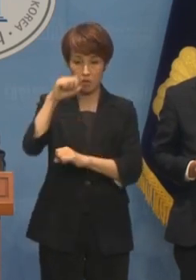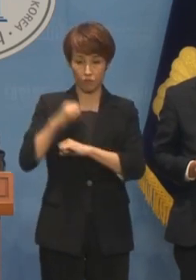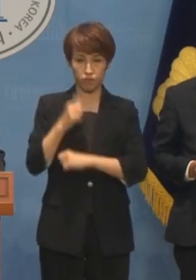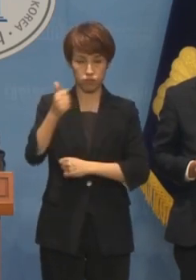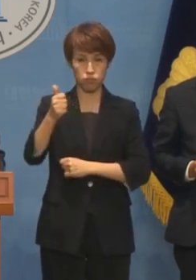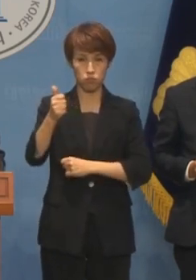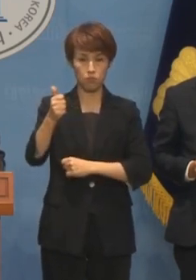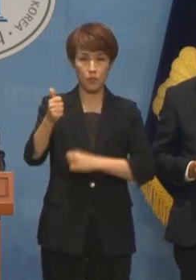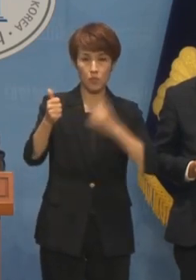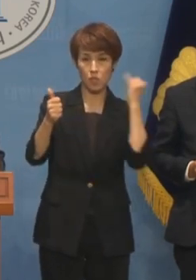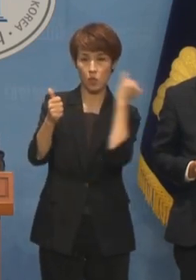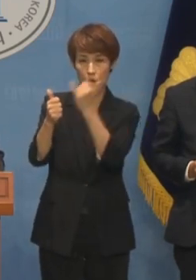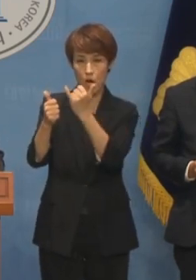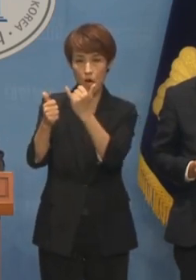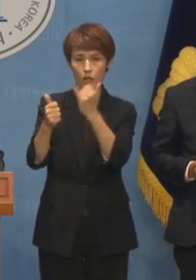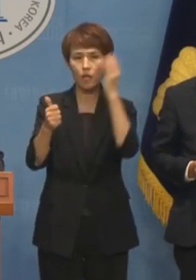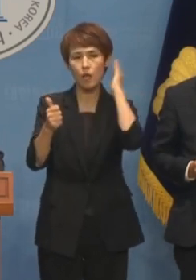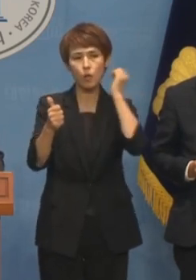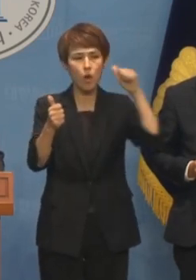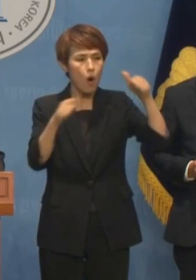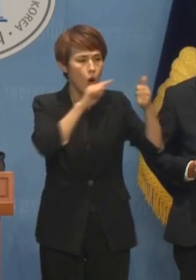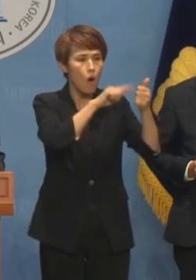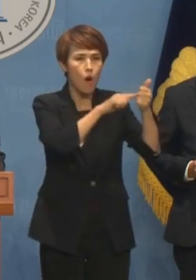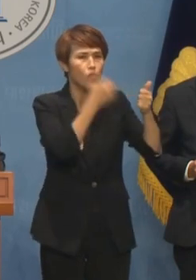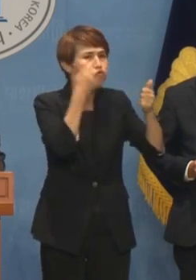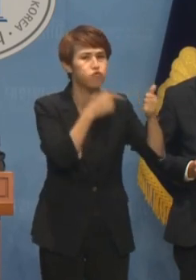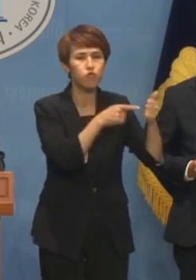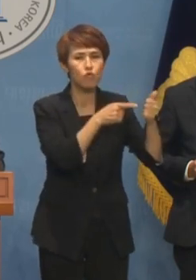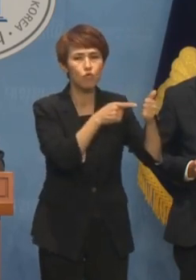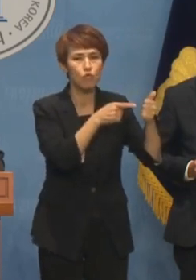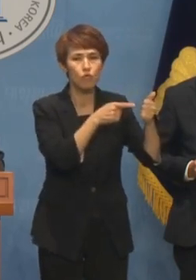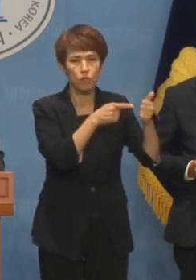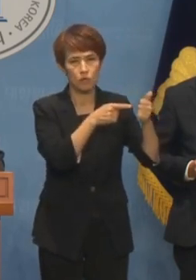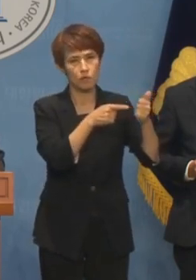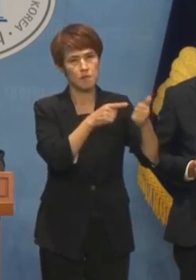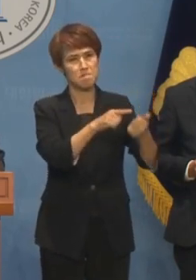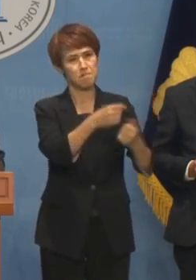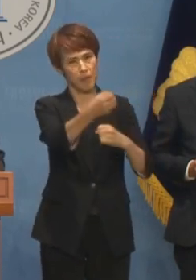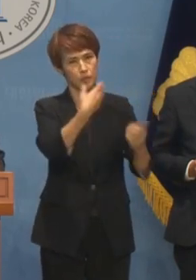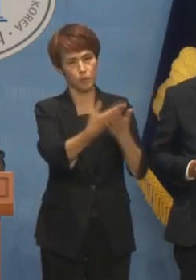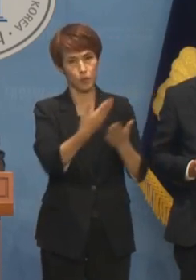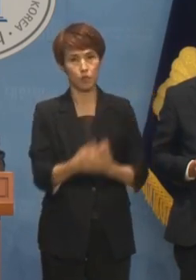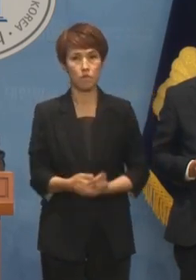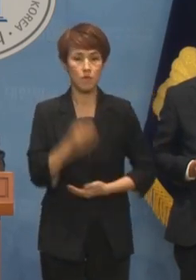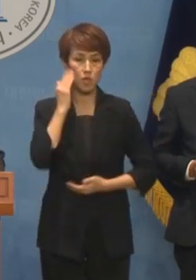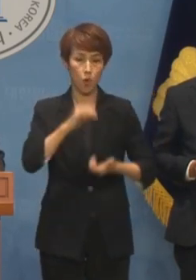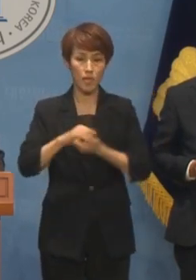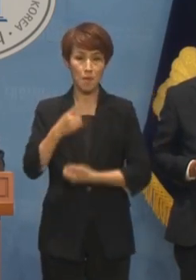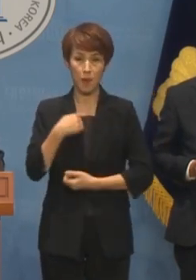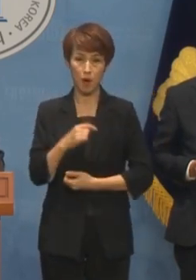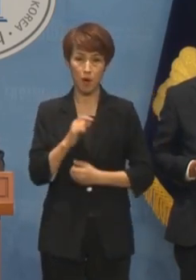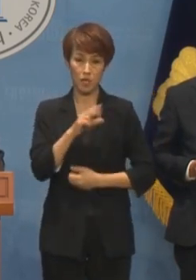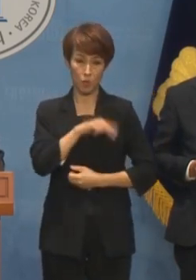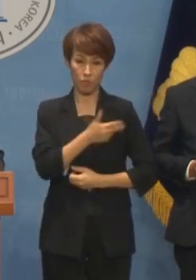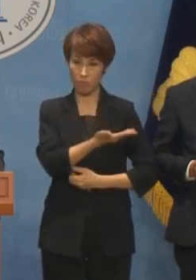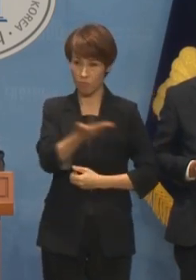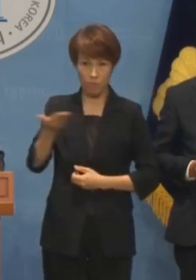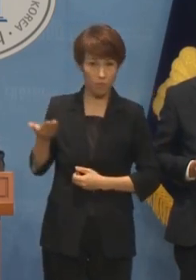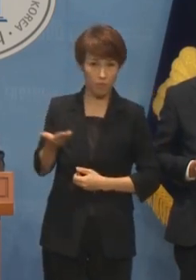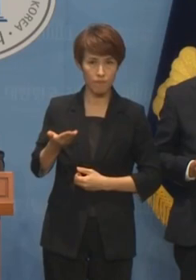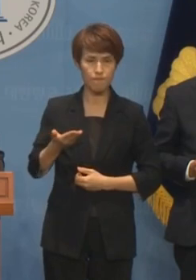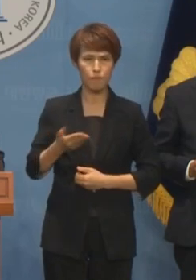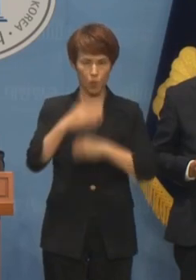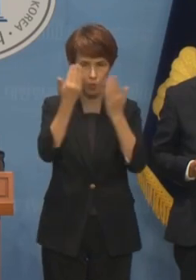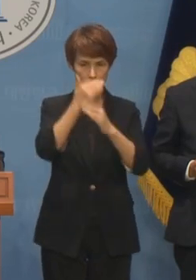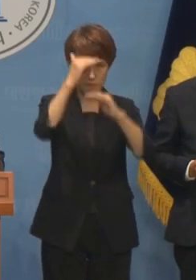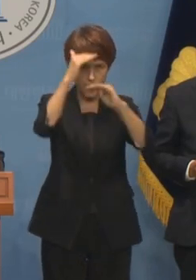전화한 대통령실 인사는 누구인지 밝히십시오. 우리 청와대 출신 의원단 일동은 이 모든